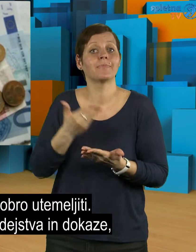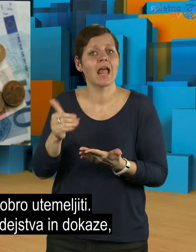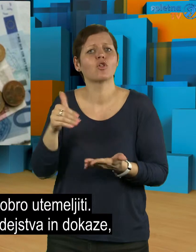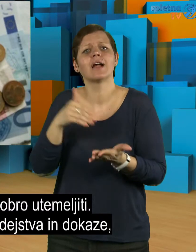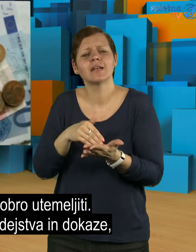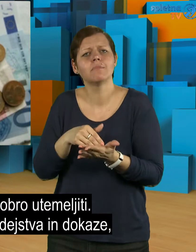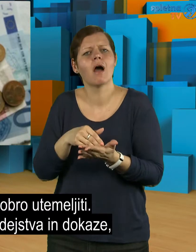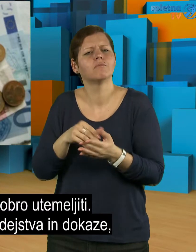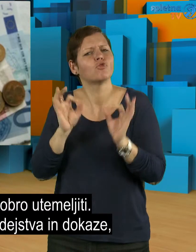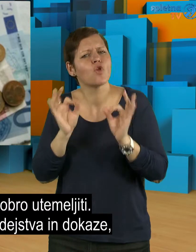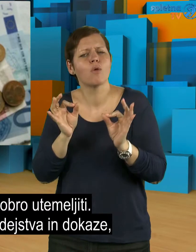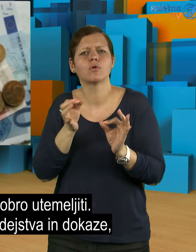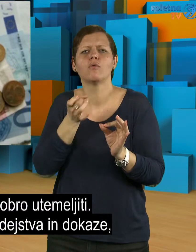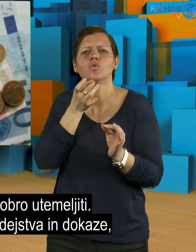Predlog je treba dobro utemeljiti.